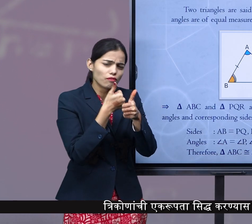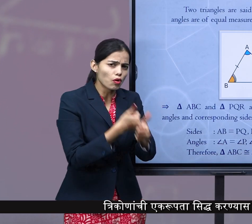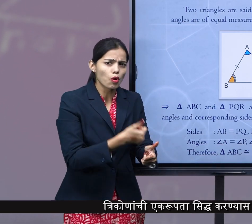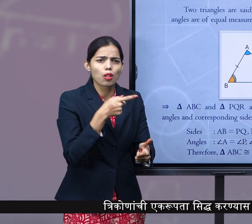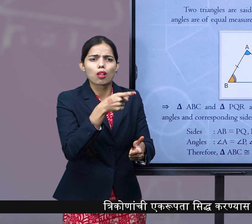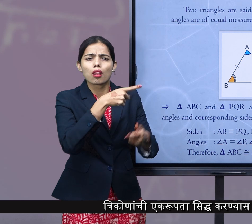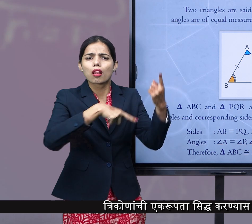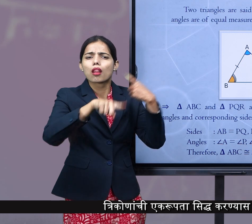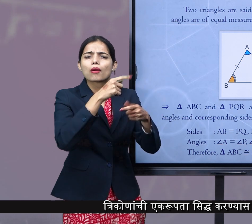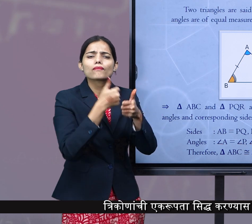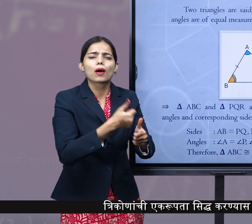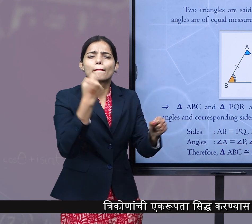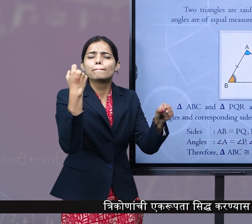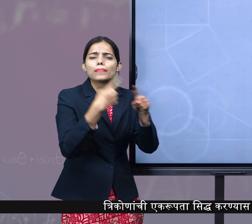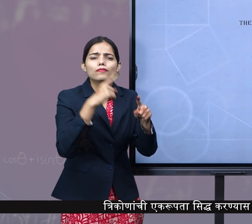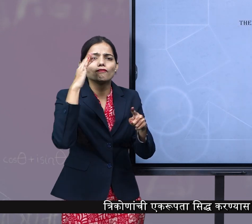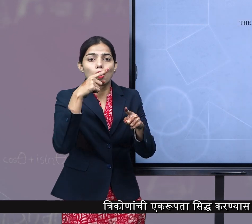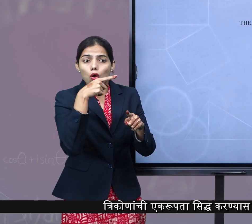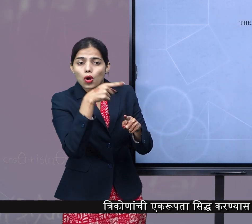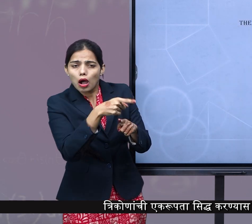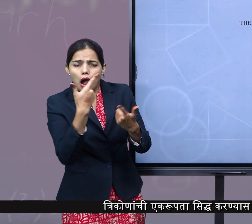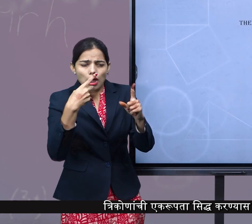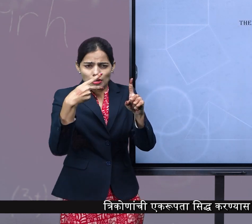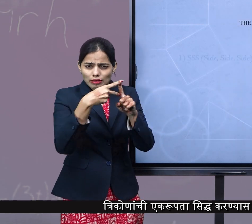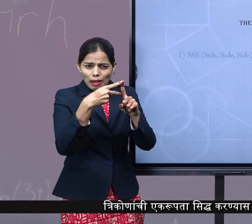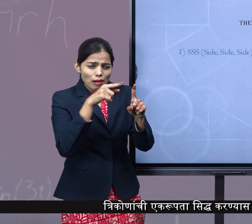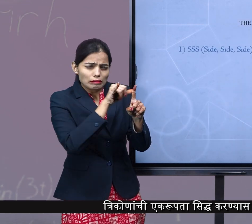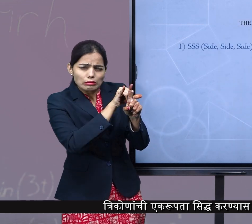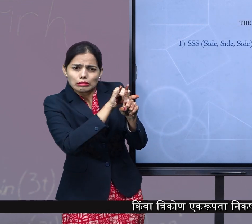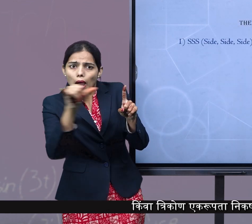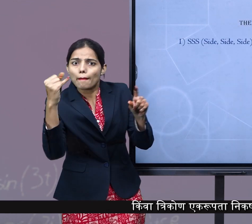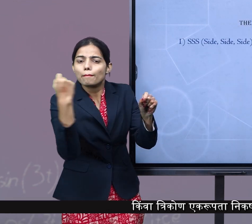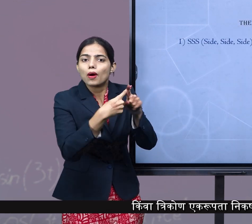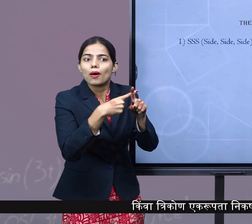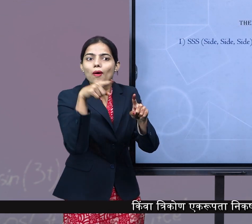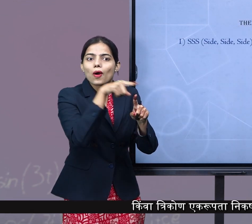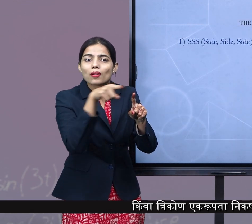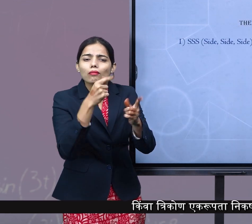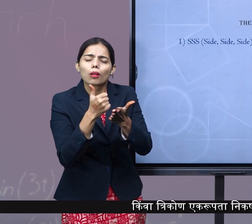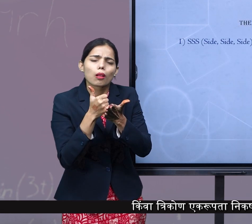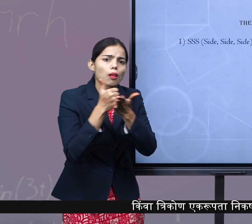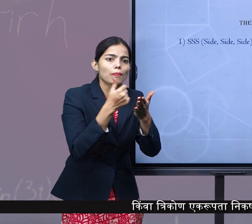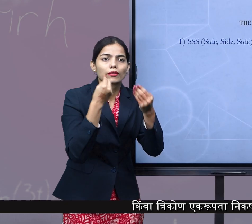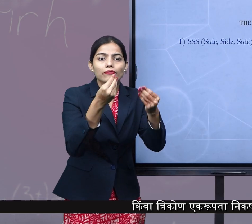त्रिकोणांची एकरूपता सिद्ध करण्यास मदत करणारे एकरूपता प्रमेय किंवा त्रिकोण एकरूपता